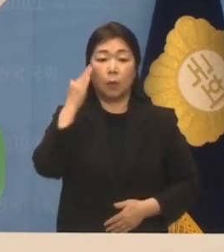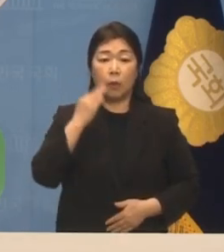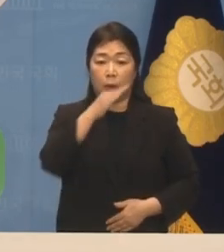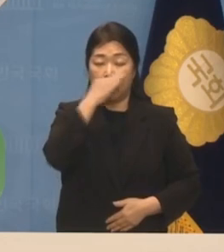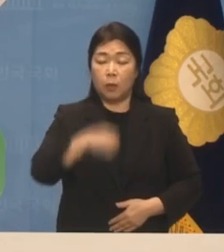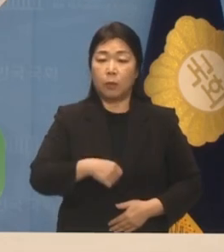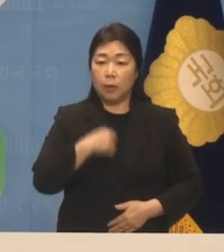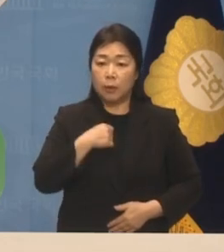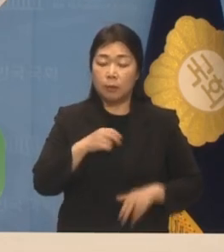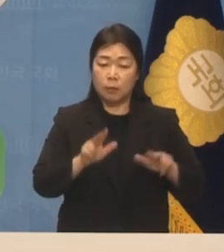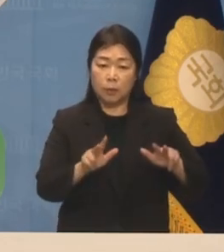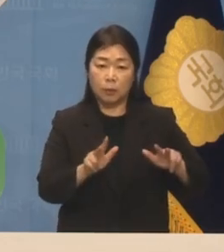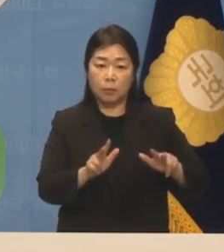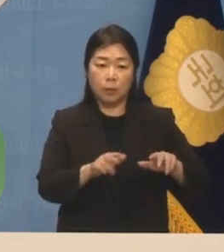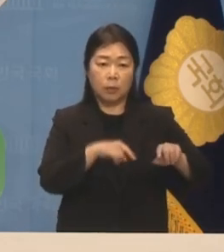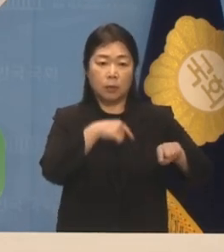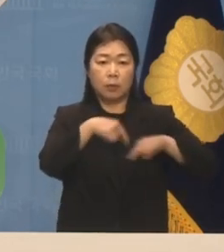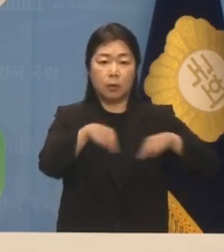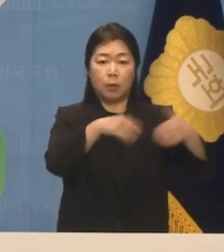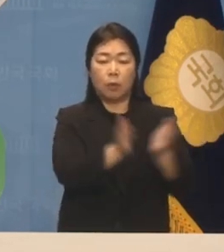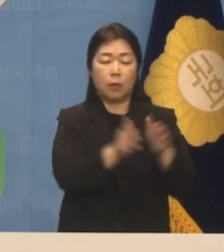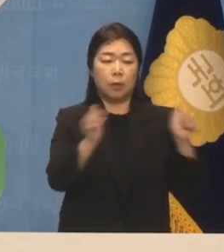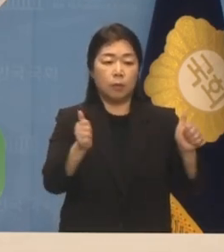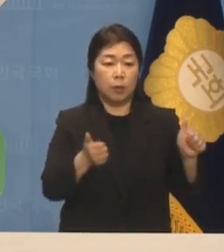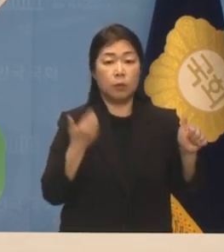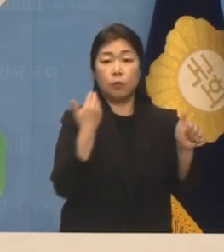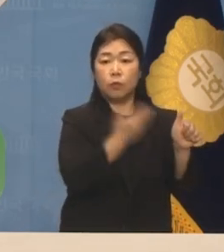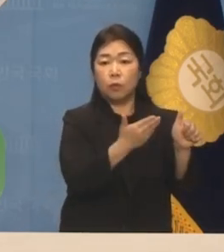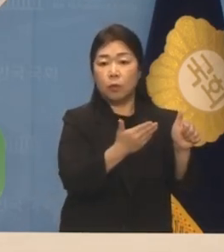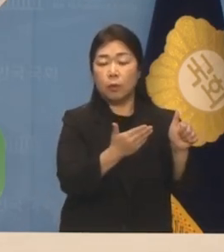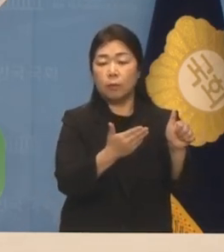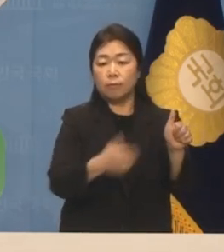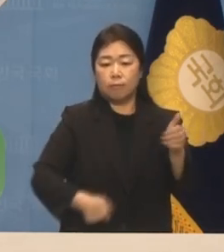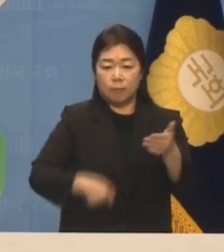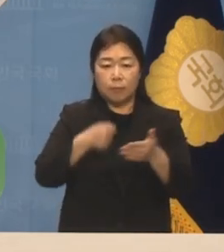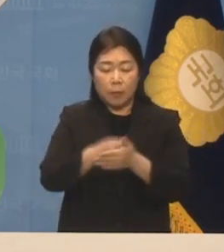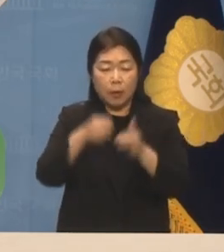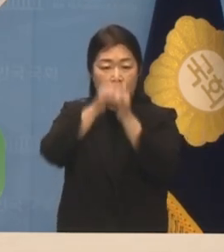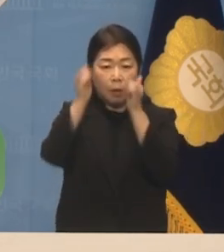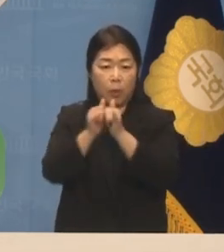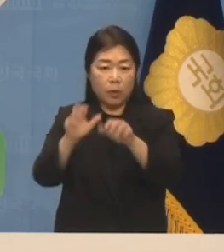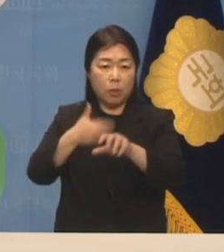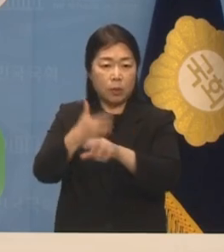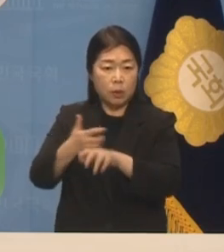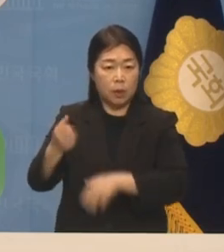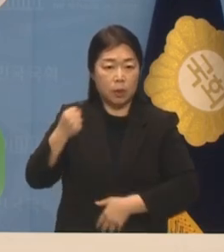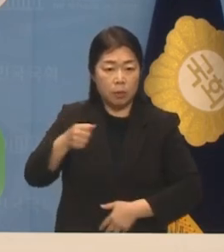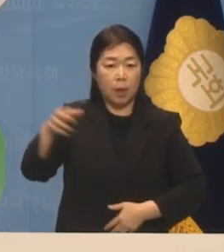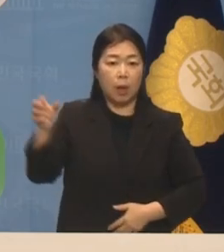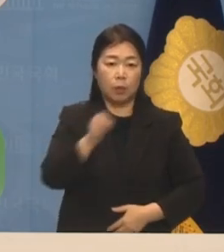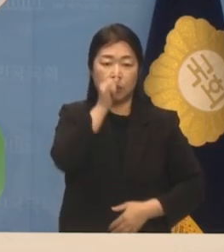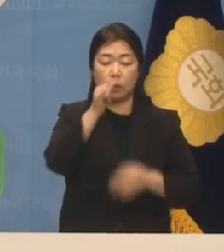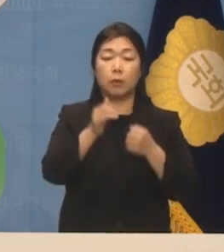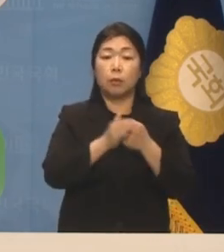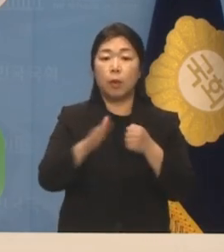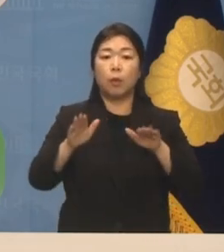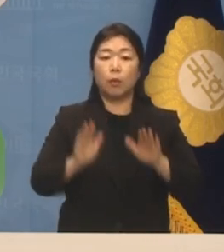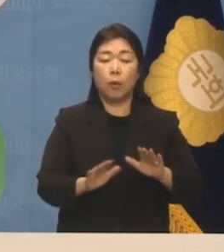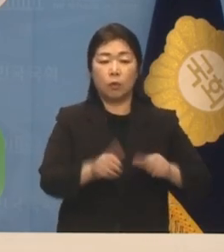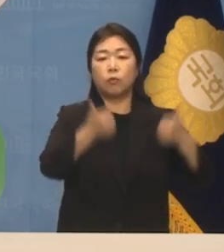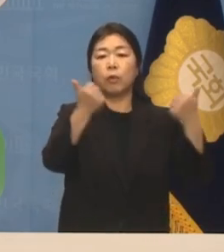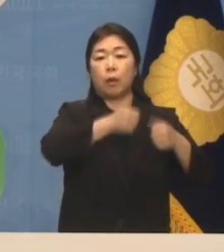녹색정의당은 전면적 정권 심판 세력이자 담대한 사회 혁신 세력으로서 이번 총선을 노동과